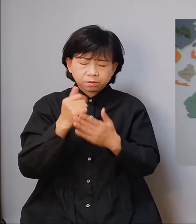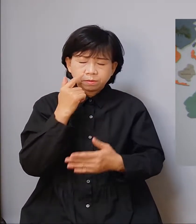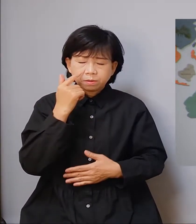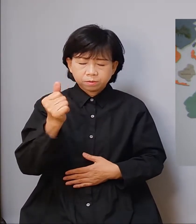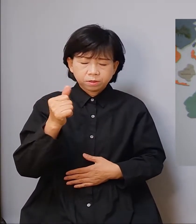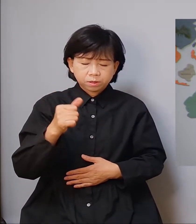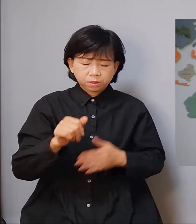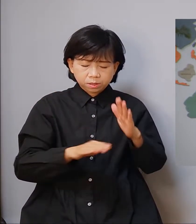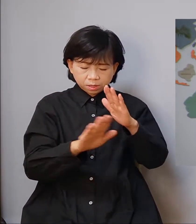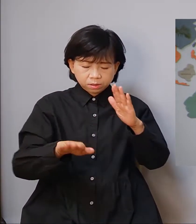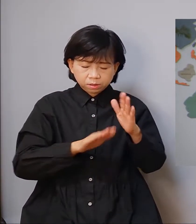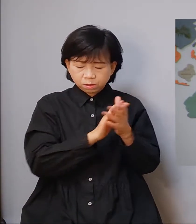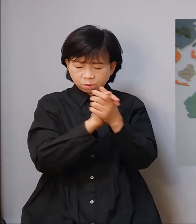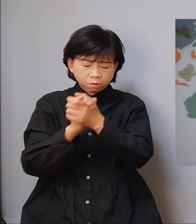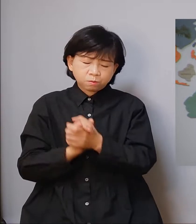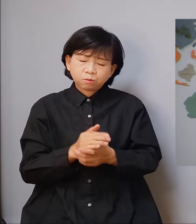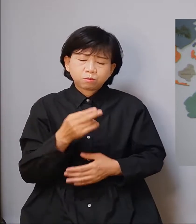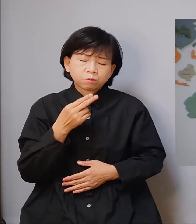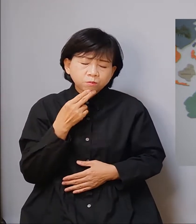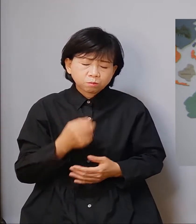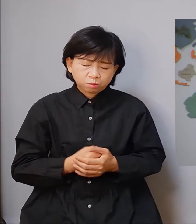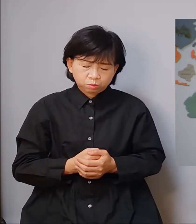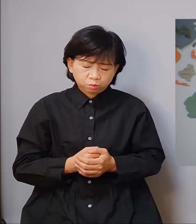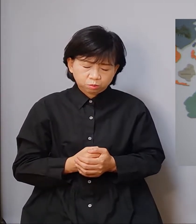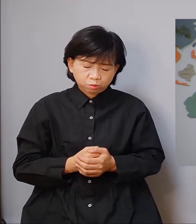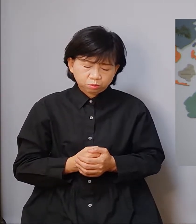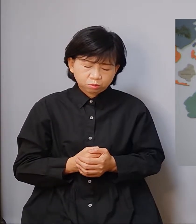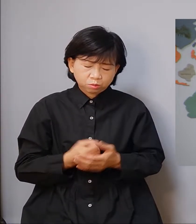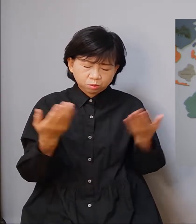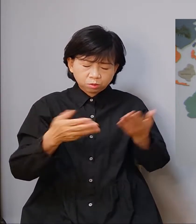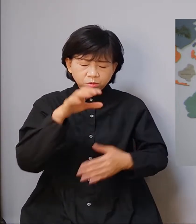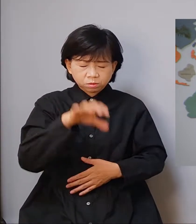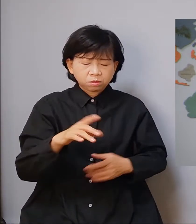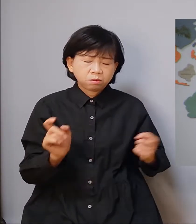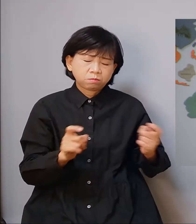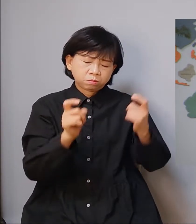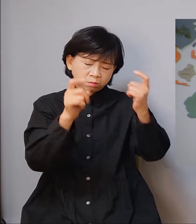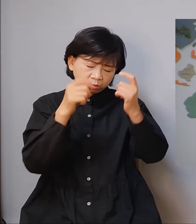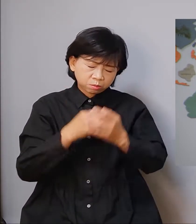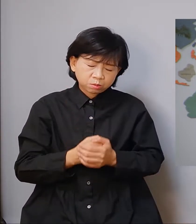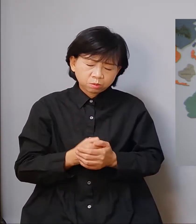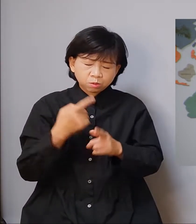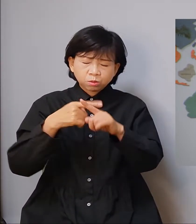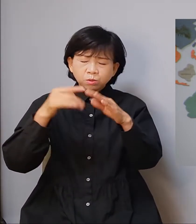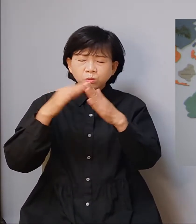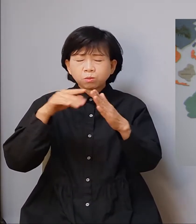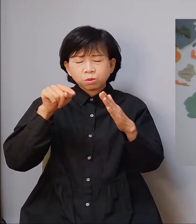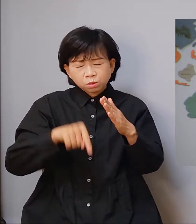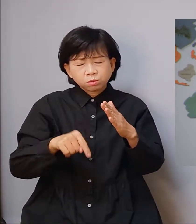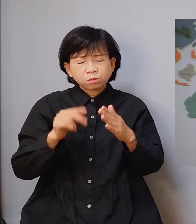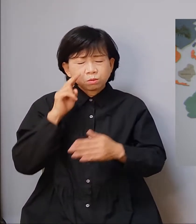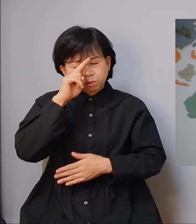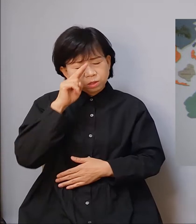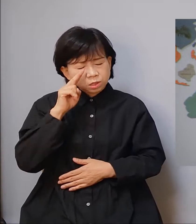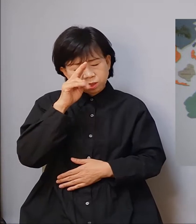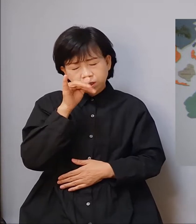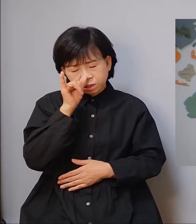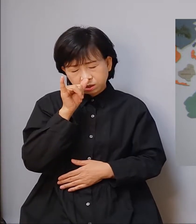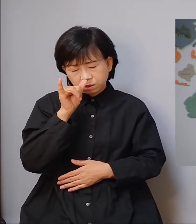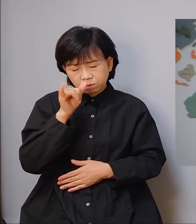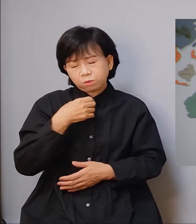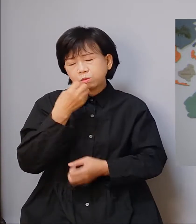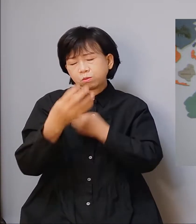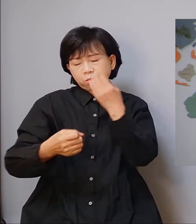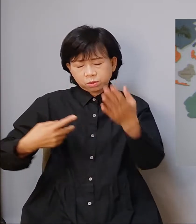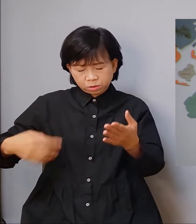아버지, 가정에서 화목하지 못했고 직장에서 아웅다웅했으며 교회에서조차도 시기했음을 하나님 앞에 이